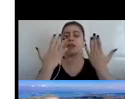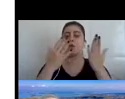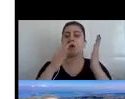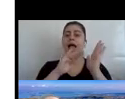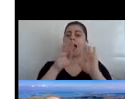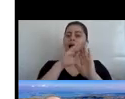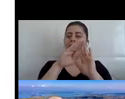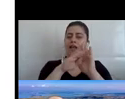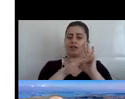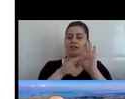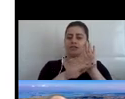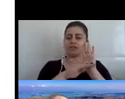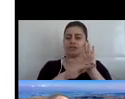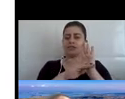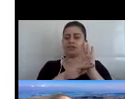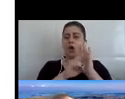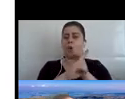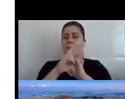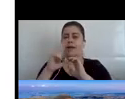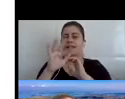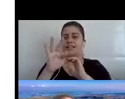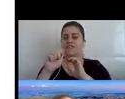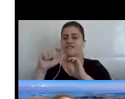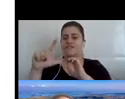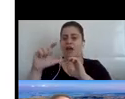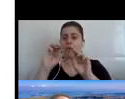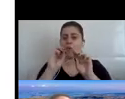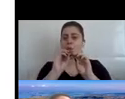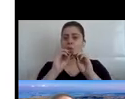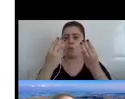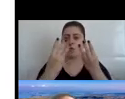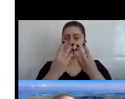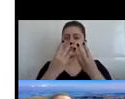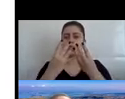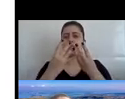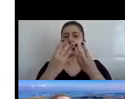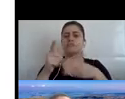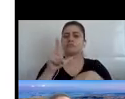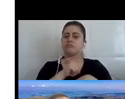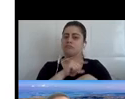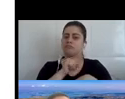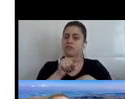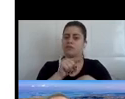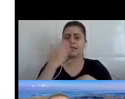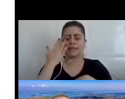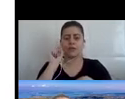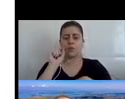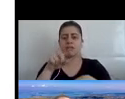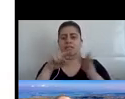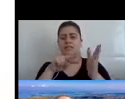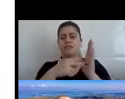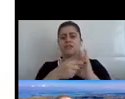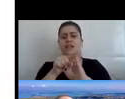a ONU coloca aí essa questão dos sistemas alimentares. E para entender o que, que é isso, são esses sistemas, essas